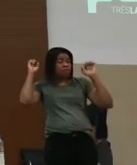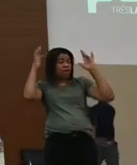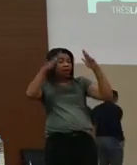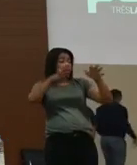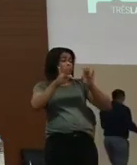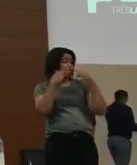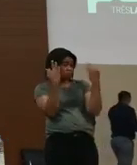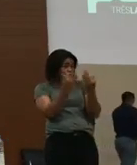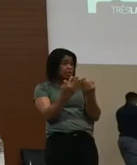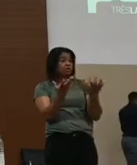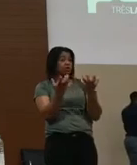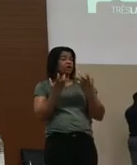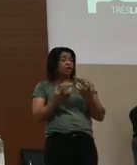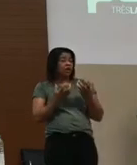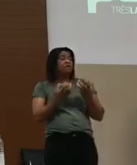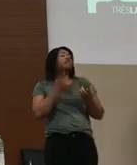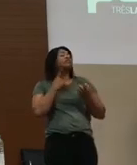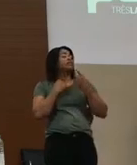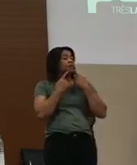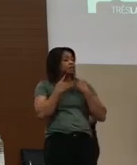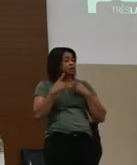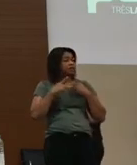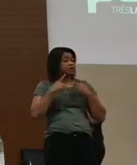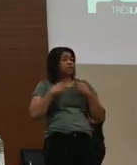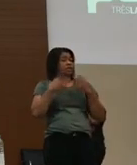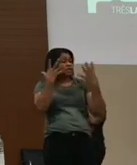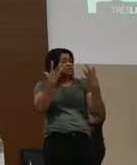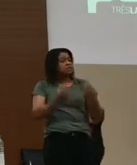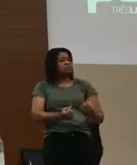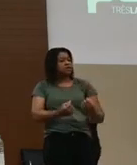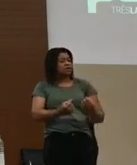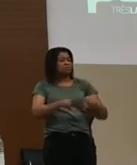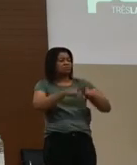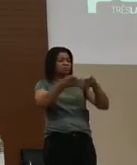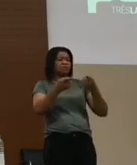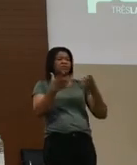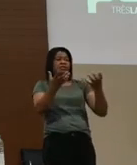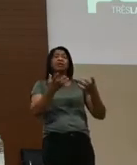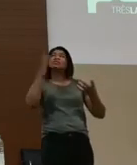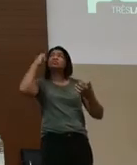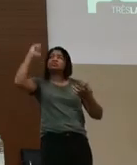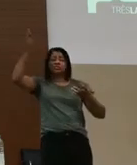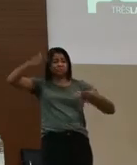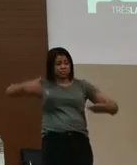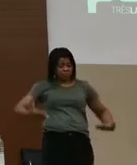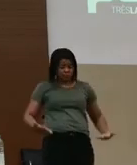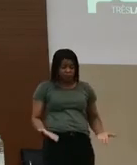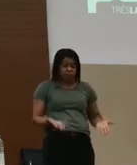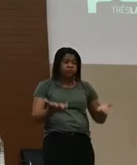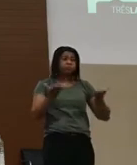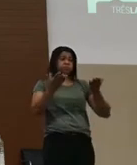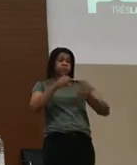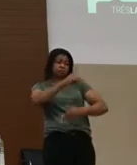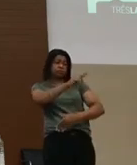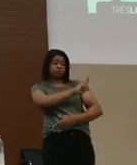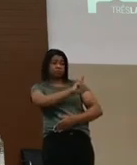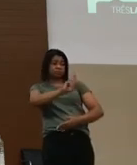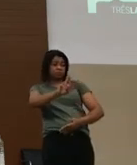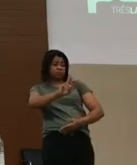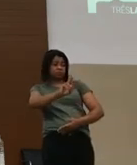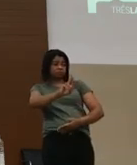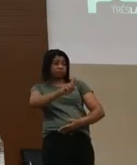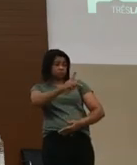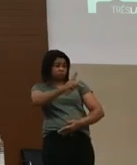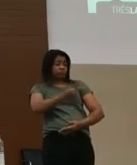você deseja que o Senhor seja exaltado na sua vida, que se cumpra os propósitos de Deus na sua vida, tudo que